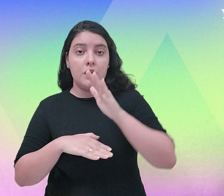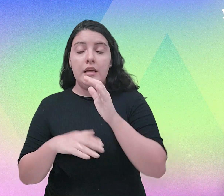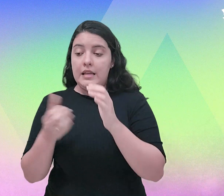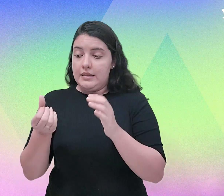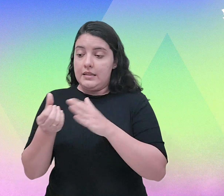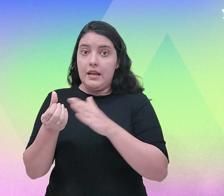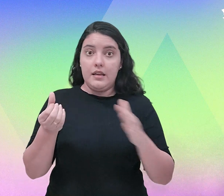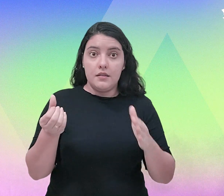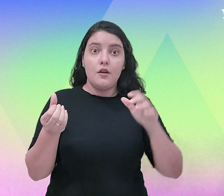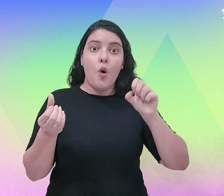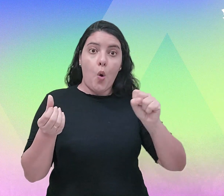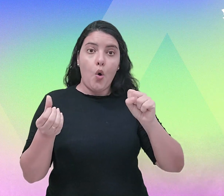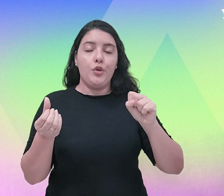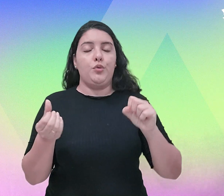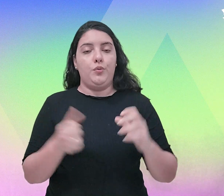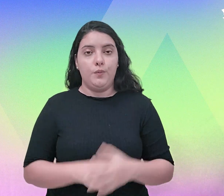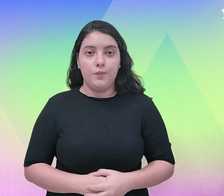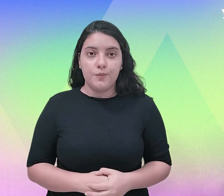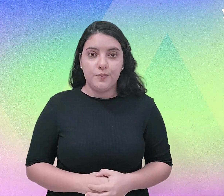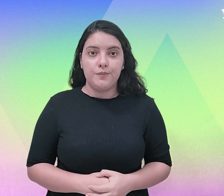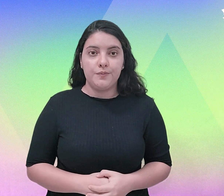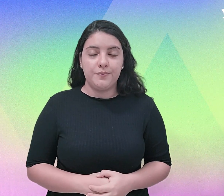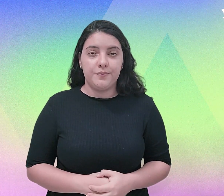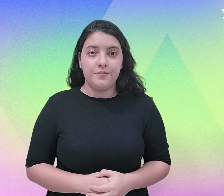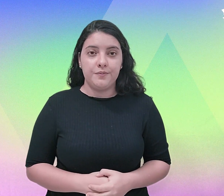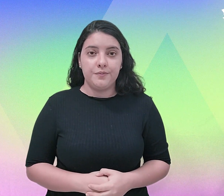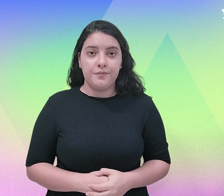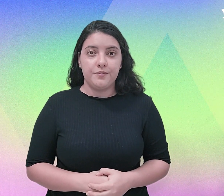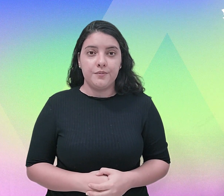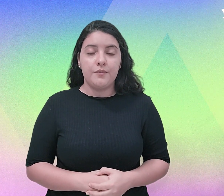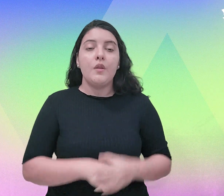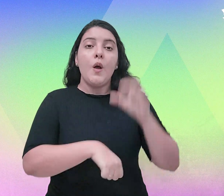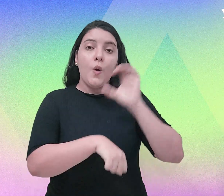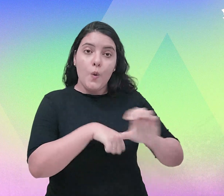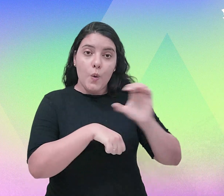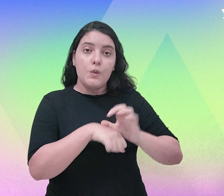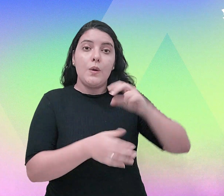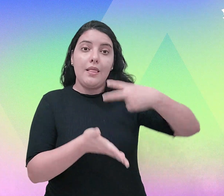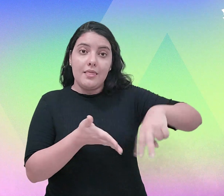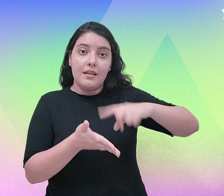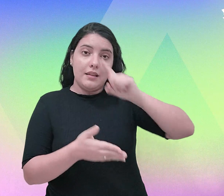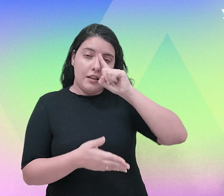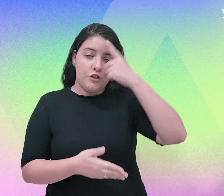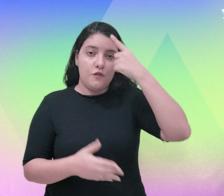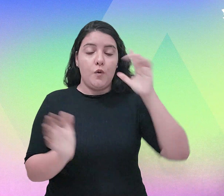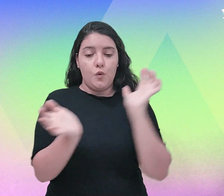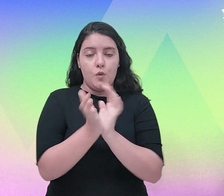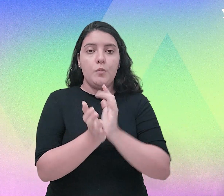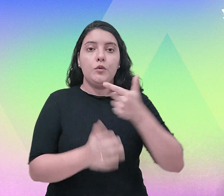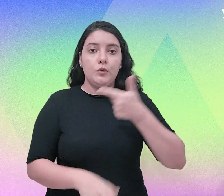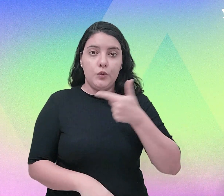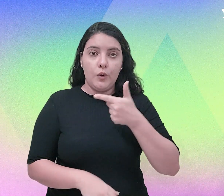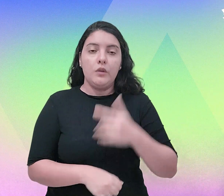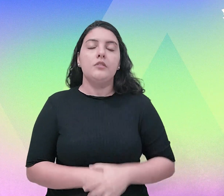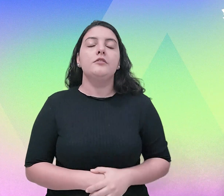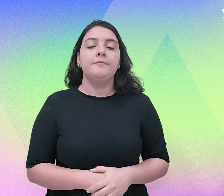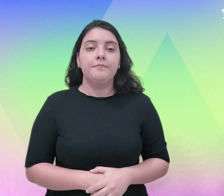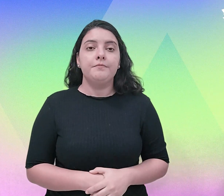seis anos e oito anos o curso dança criativa turma dois carga horária 20 horas